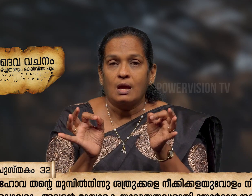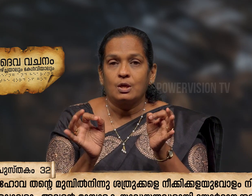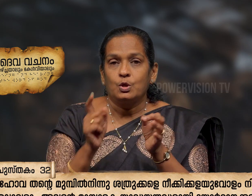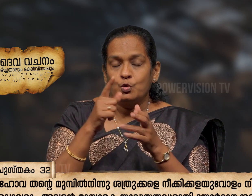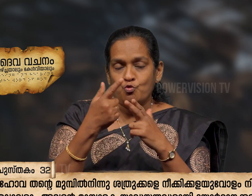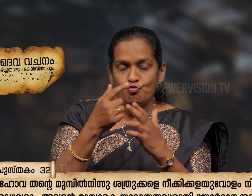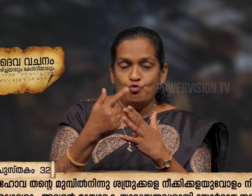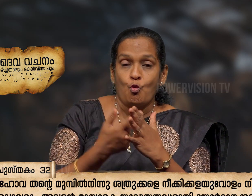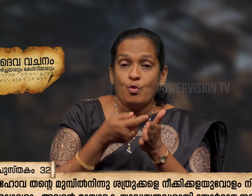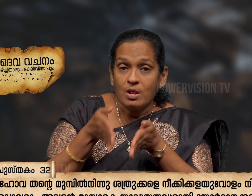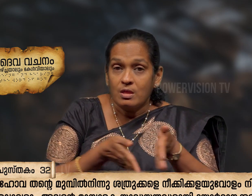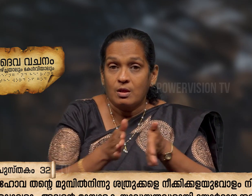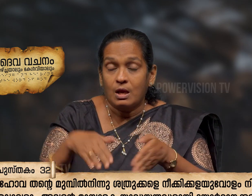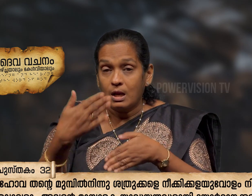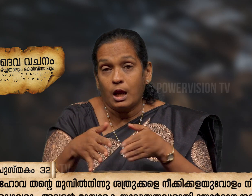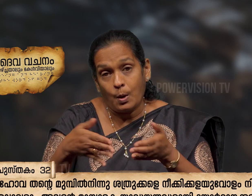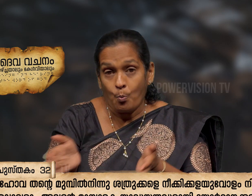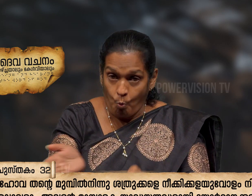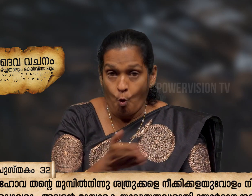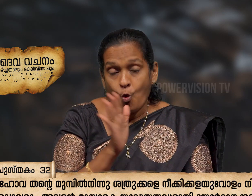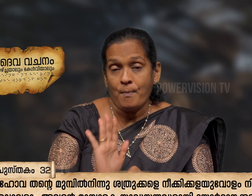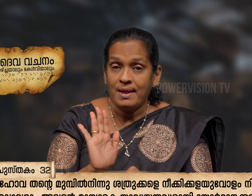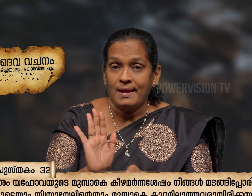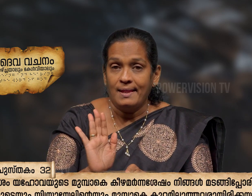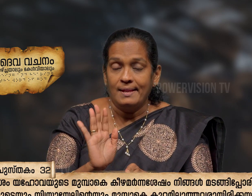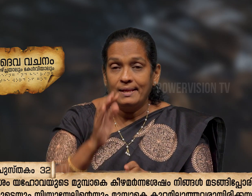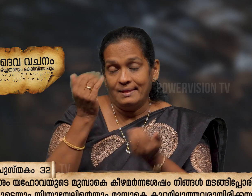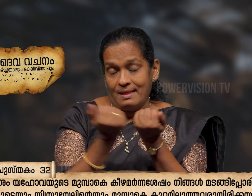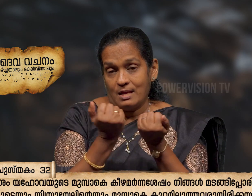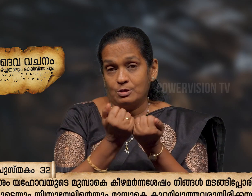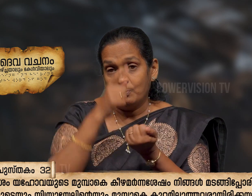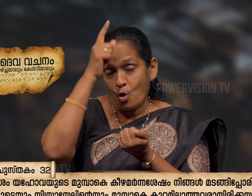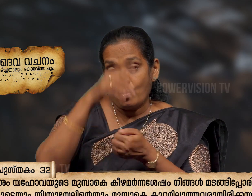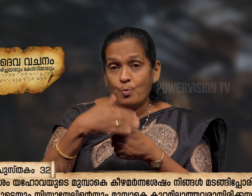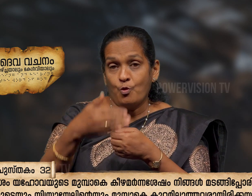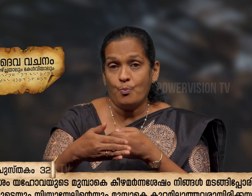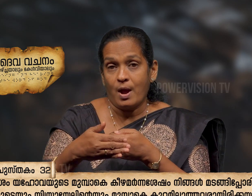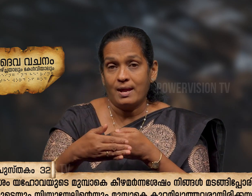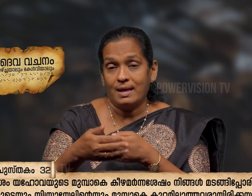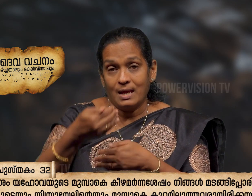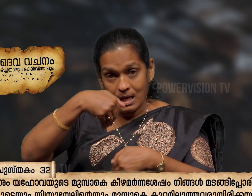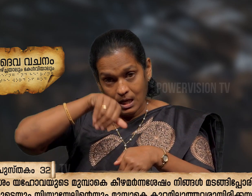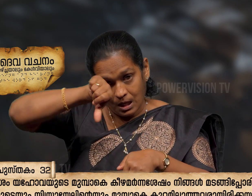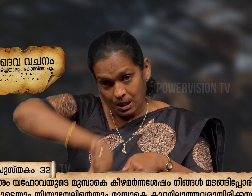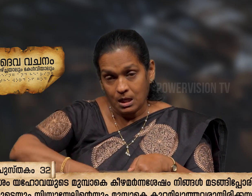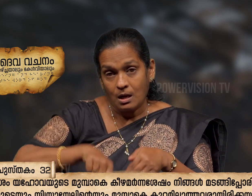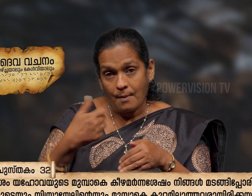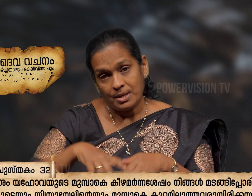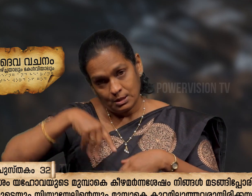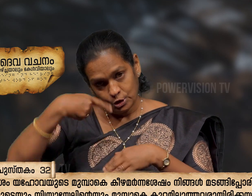യുദ്ധസന്നദ്ധരായി യോർദാനക്കരെ കടന്നു പോകുമെങ്കിൽ ദേശം യഹോവയുടെ മുമ്പാകെ കീഴമർന്ന ശേഷം